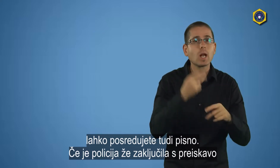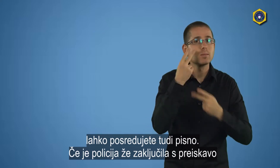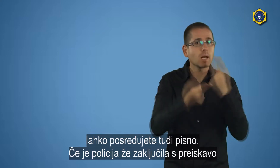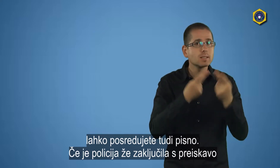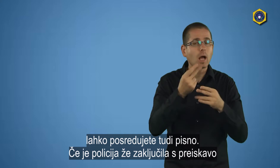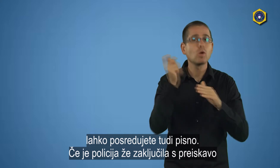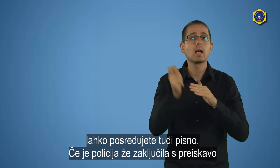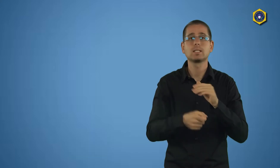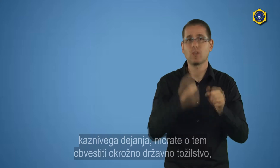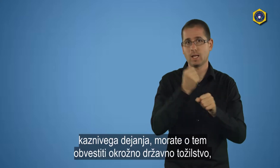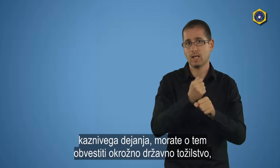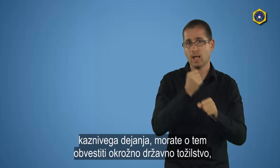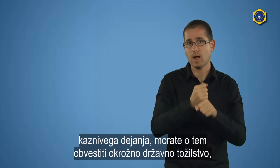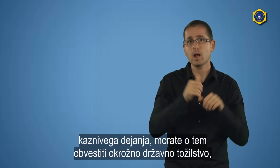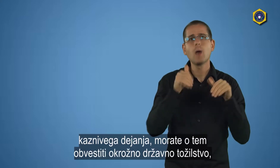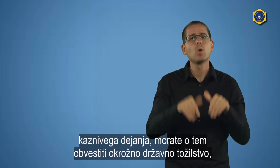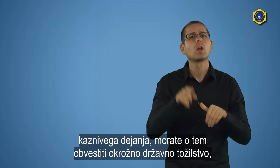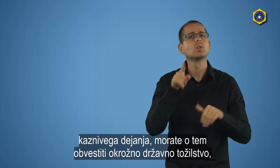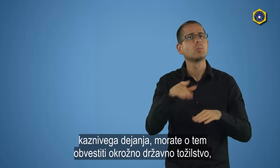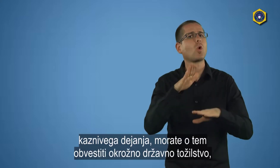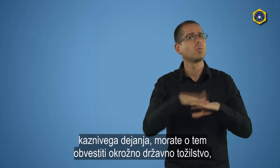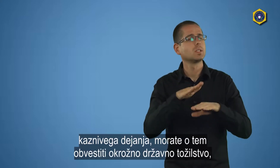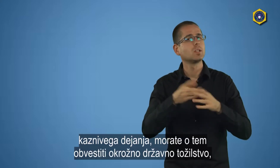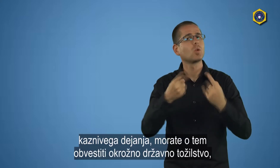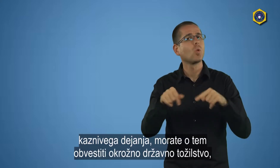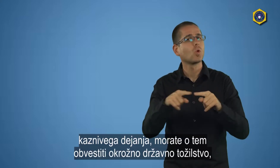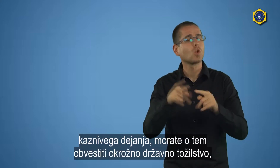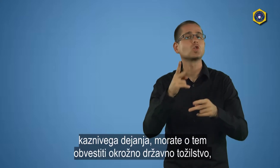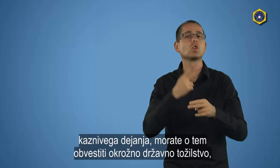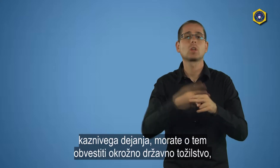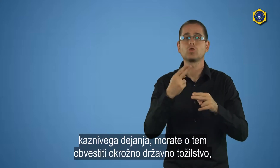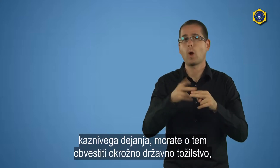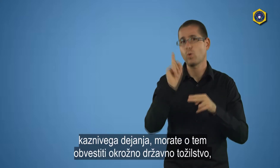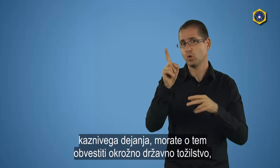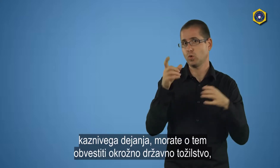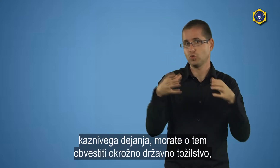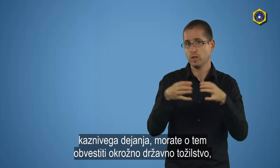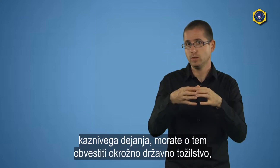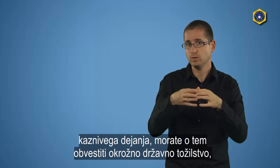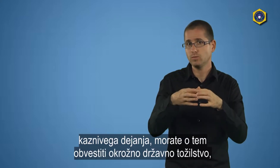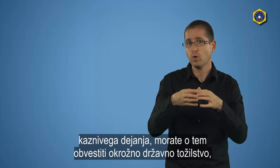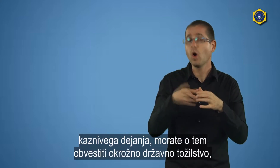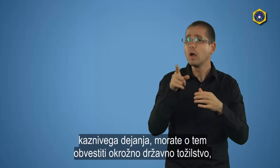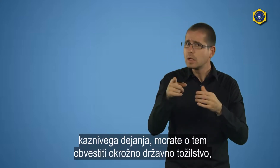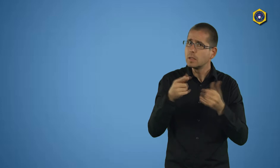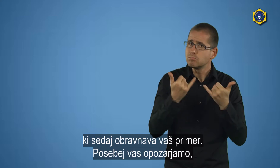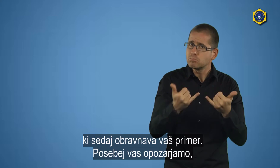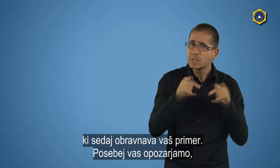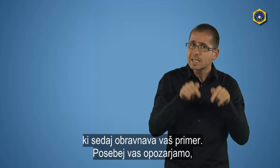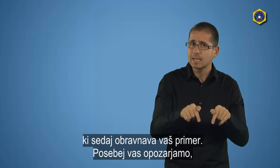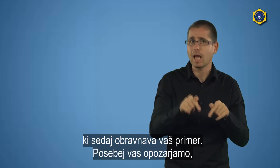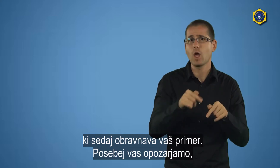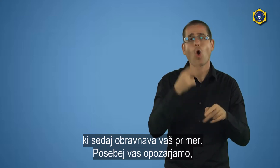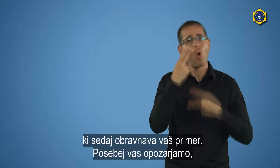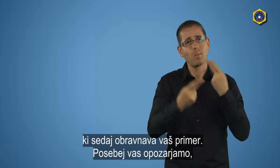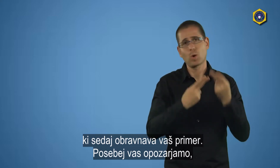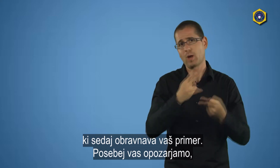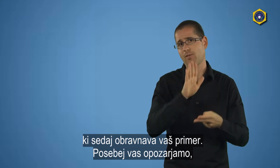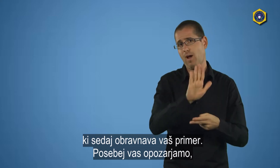s preiskavo kaznivega dejanja, morate o tem obvestiti okrožno državno tožilstvo, ki sedaj obravnava vaš primer.